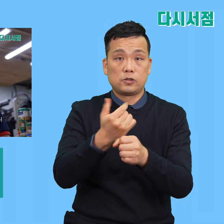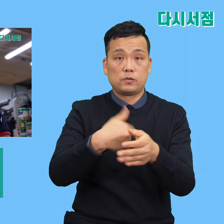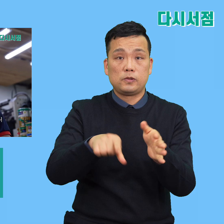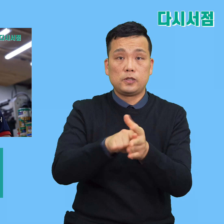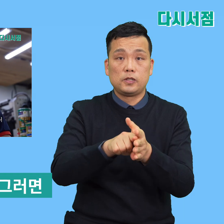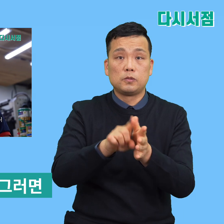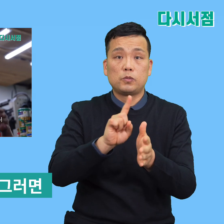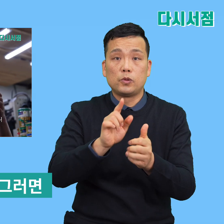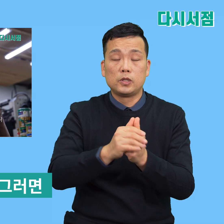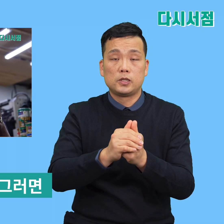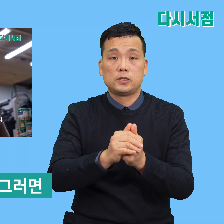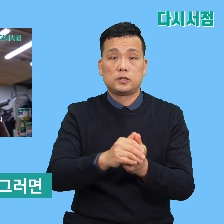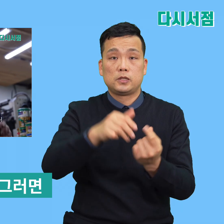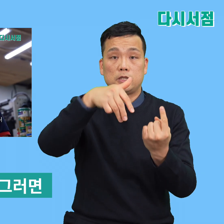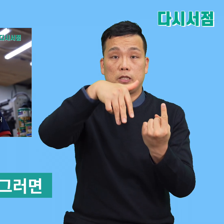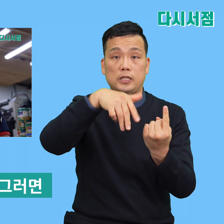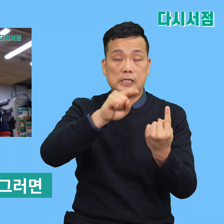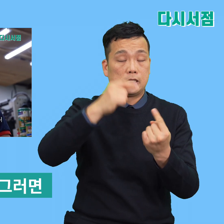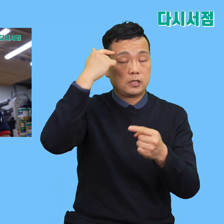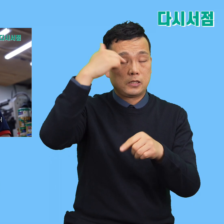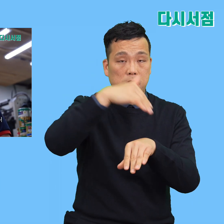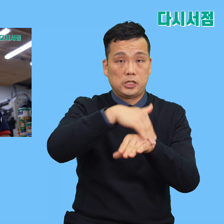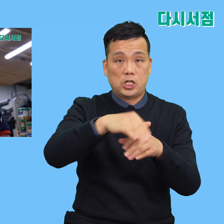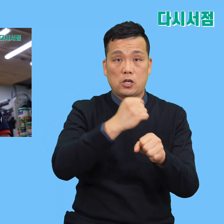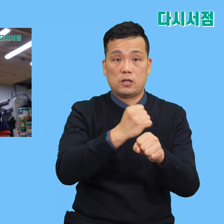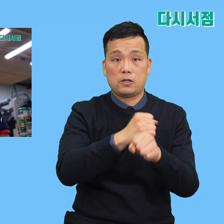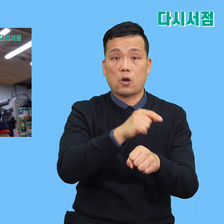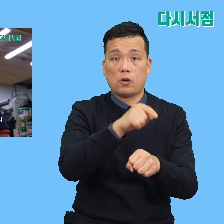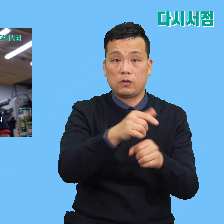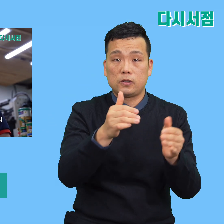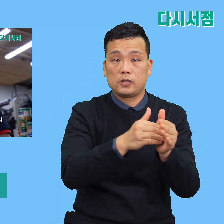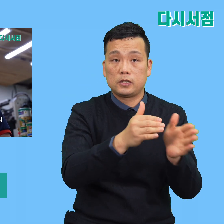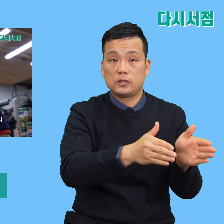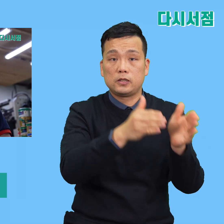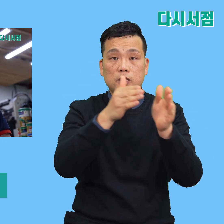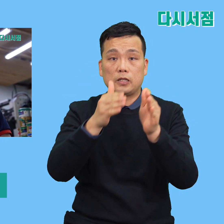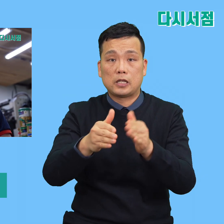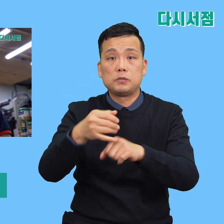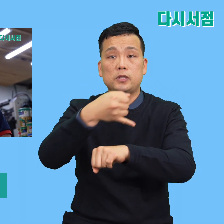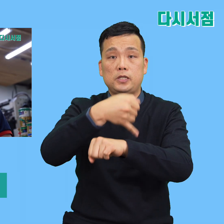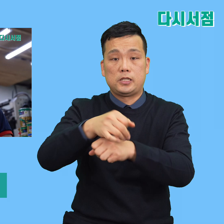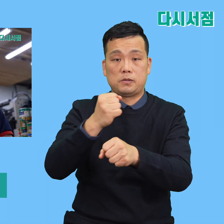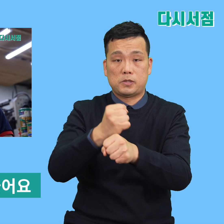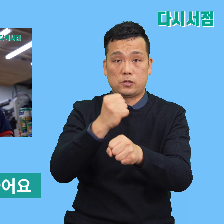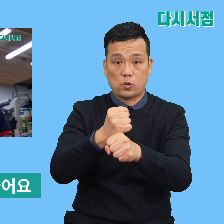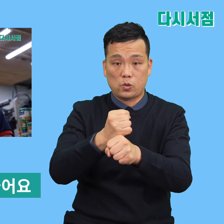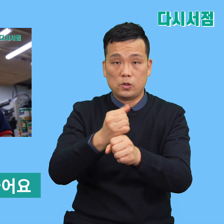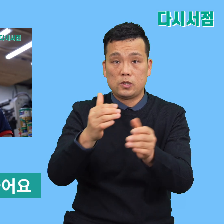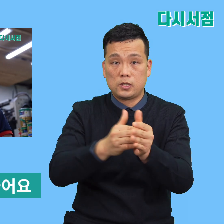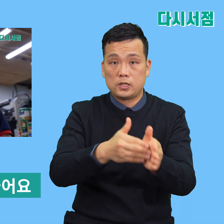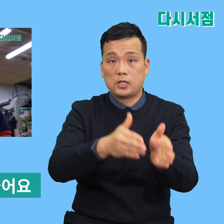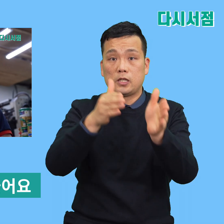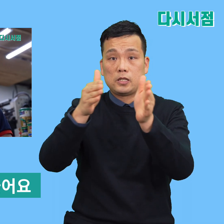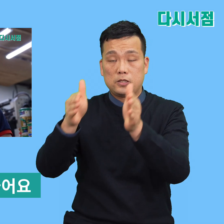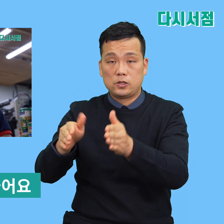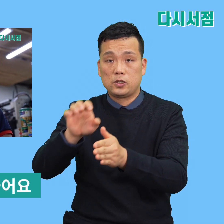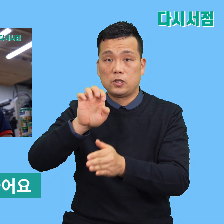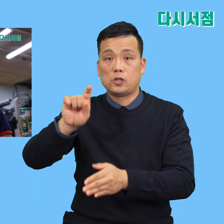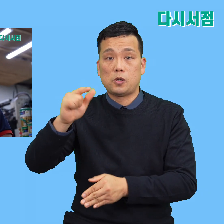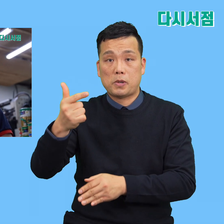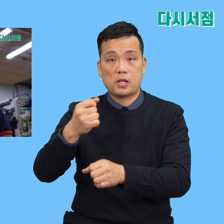위해서 이제 마스크 박스를 만든다 그러면 1차 기획을 해야겠죠. 그다음 디자인을 하고 세 번째 이제 그 판을